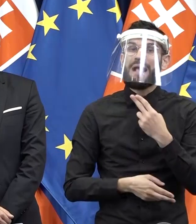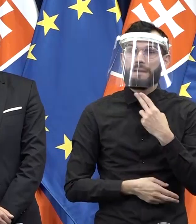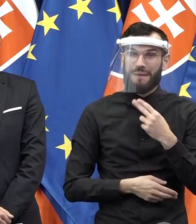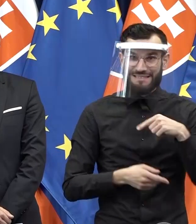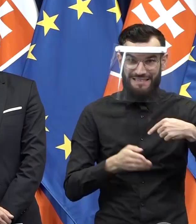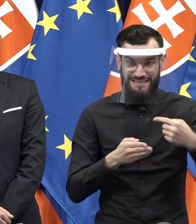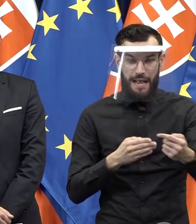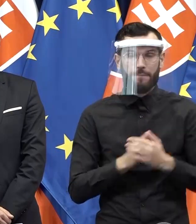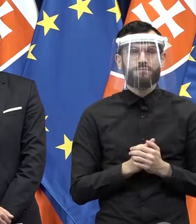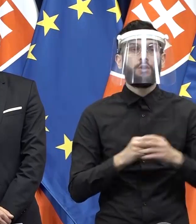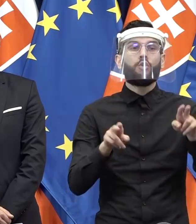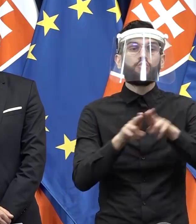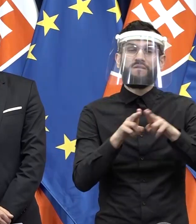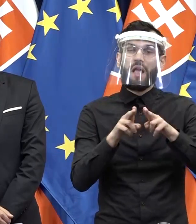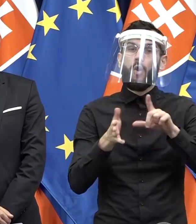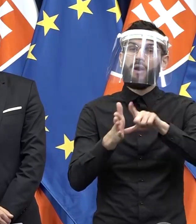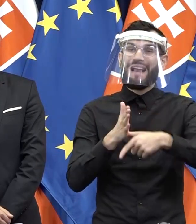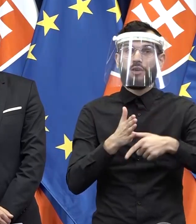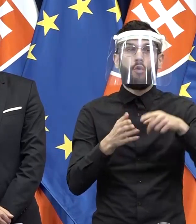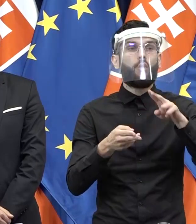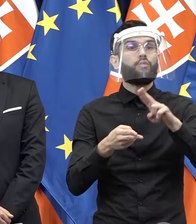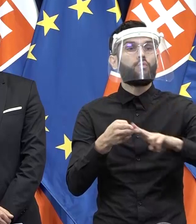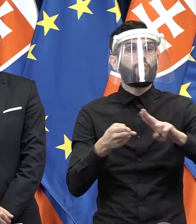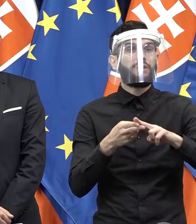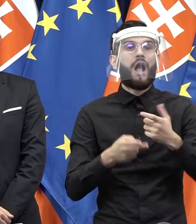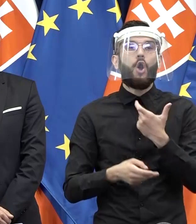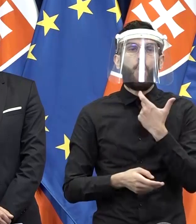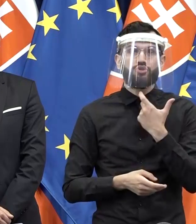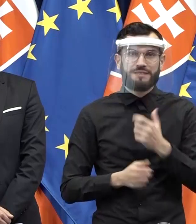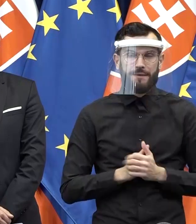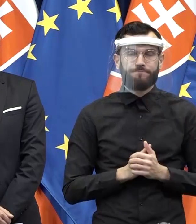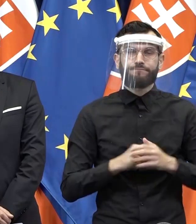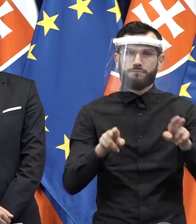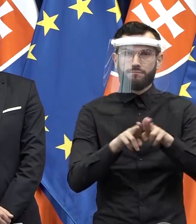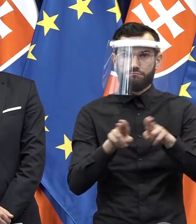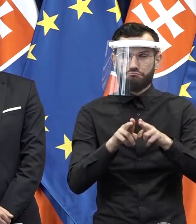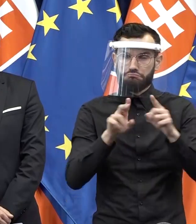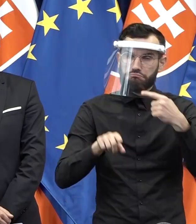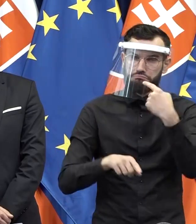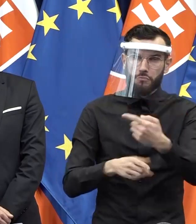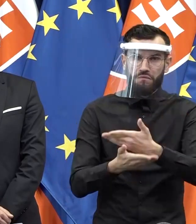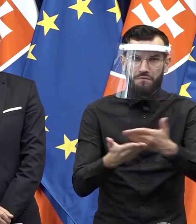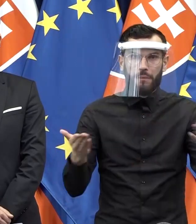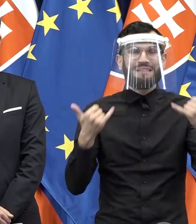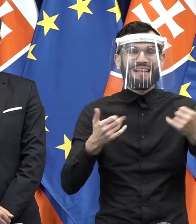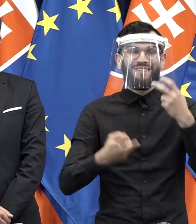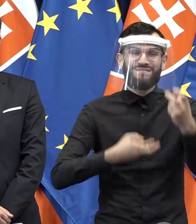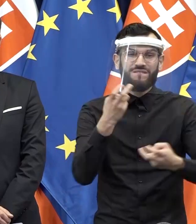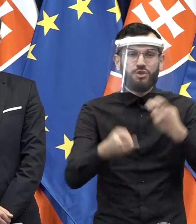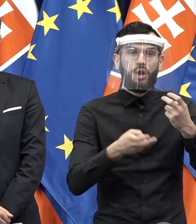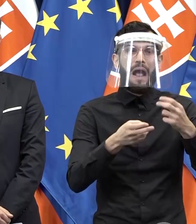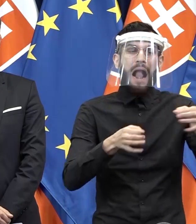na regionálnom úrade v Košiciach. Môžem povedať aj to, že dnes začína vyšetrovať